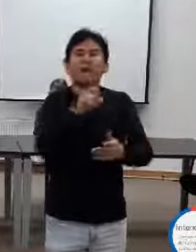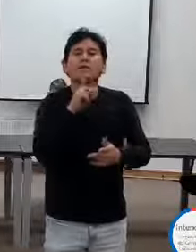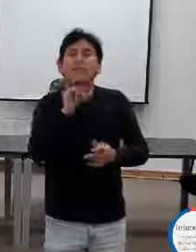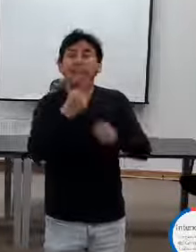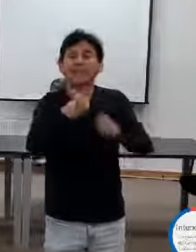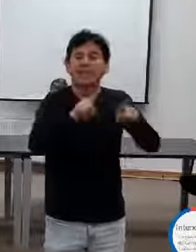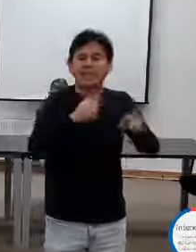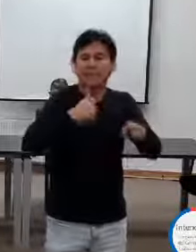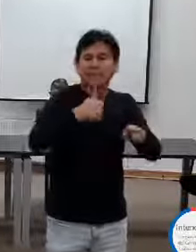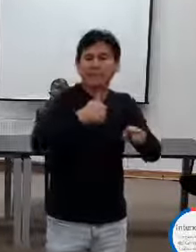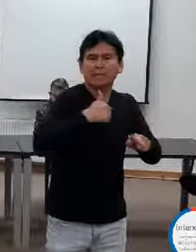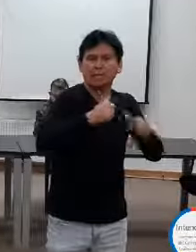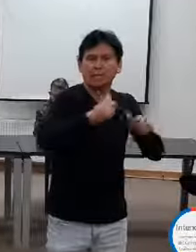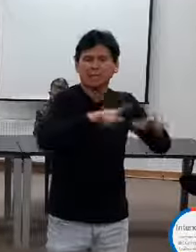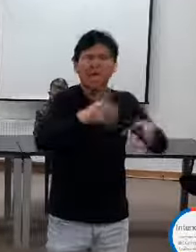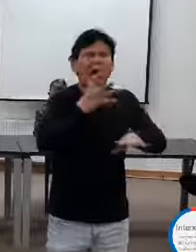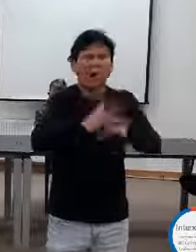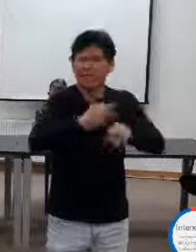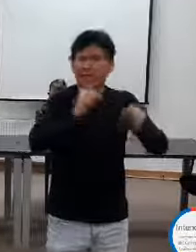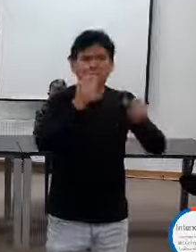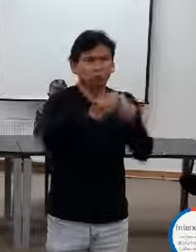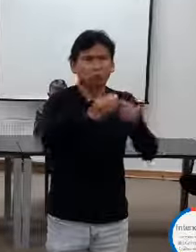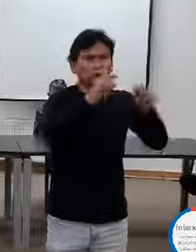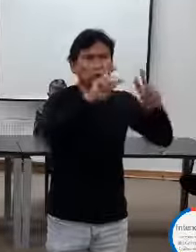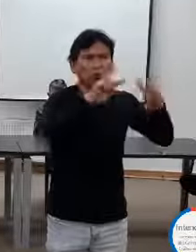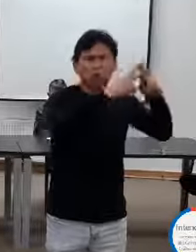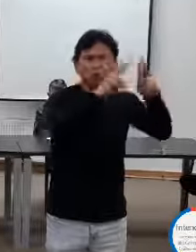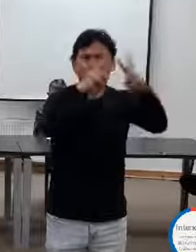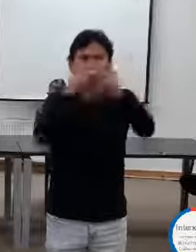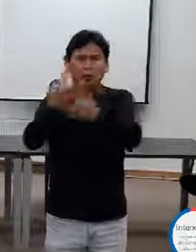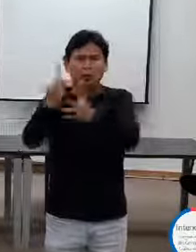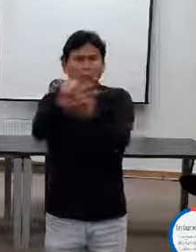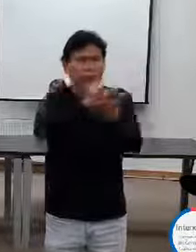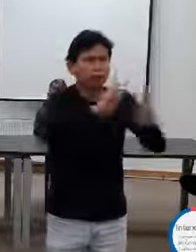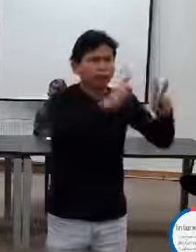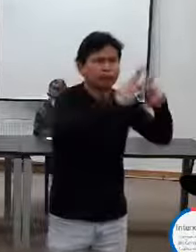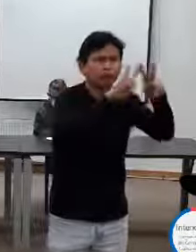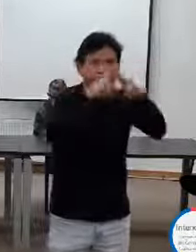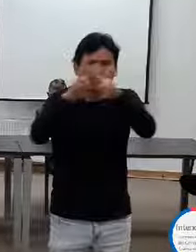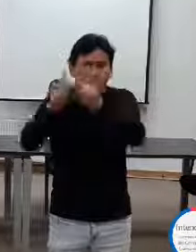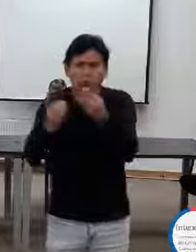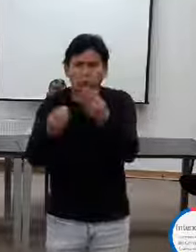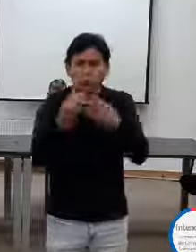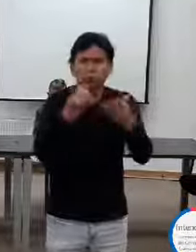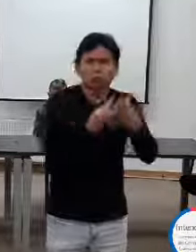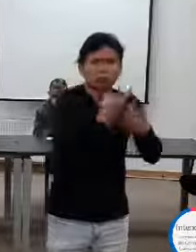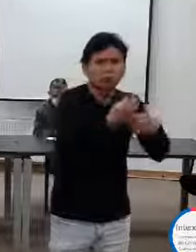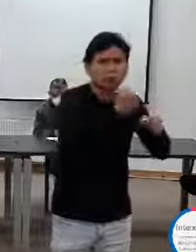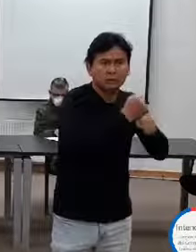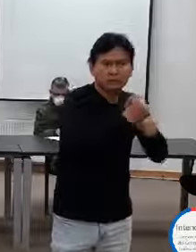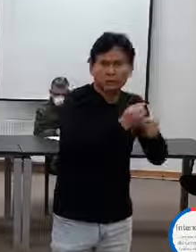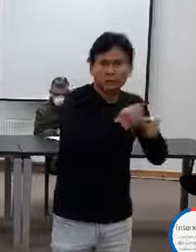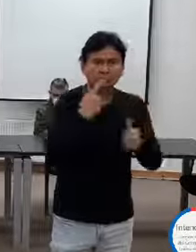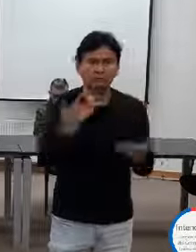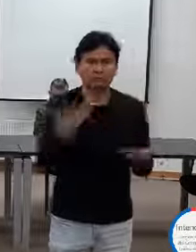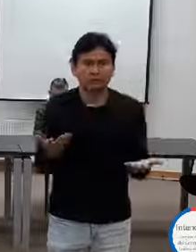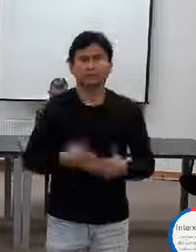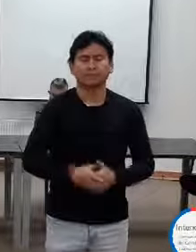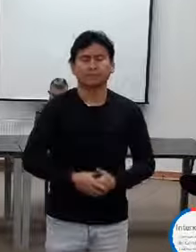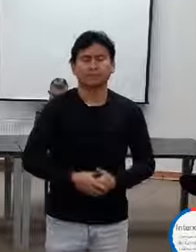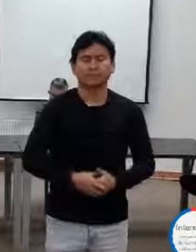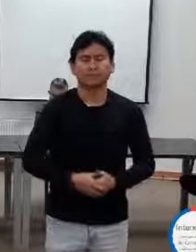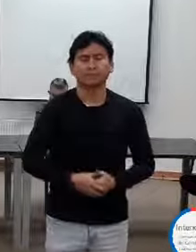direcciones de Vialidad, porque había muchas obras en ejecución cuando nos pilla la pandemia, ¿no es cierto?, y se decretan medidas más estrictas a contar el 18 de marzo.